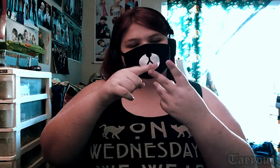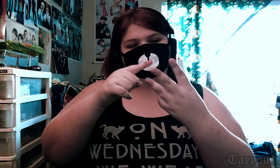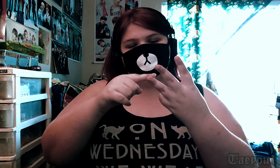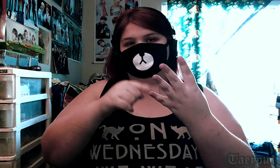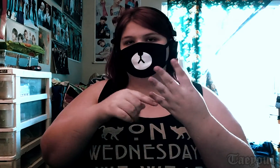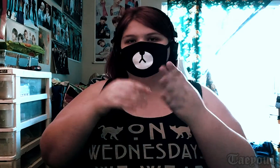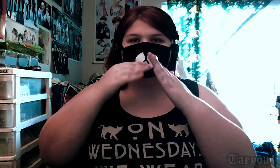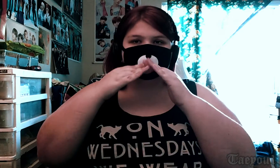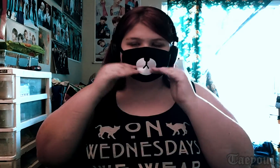너가 보고